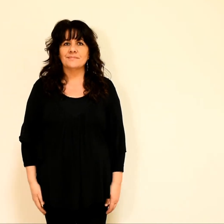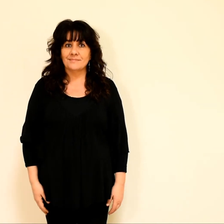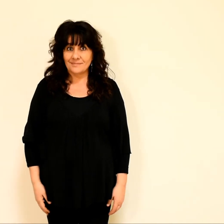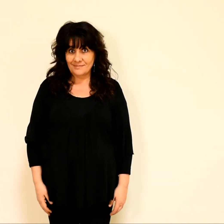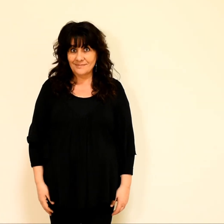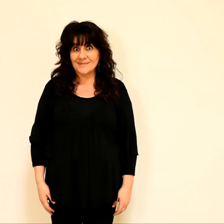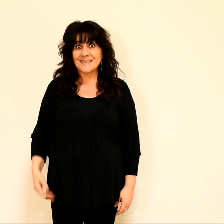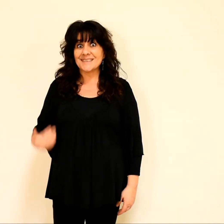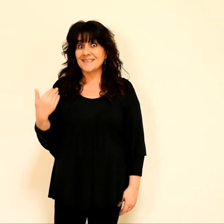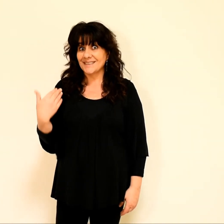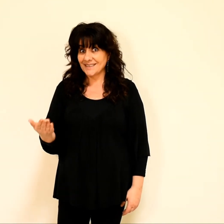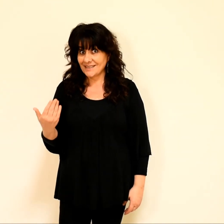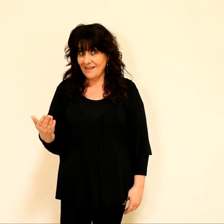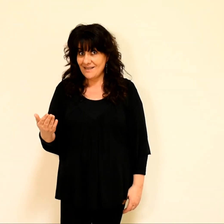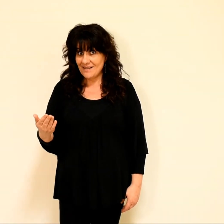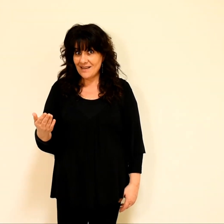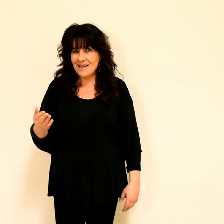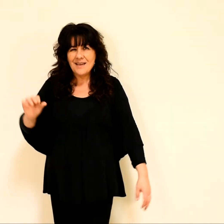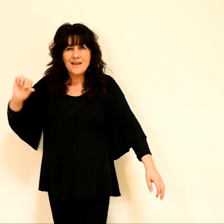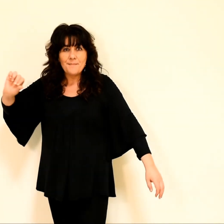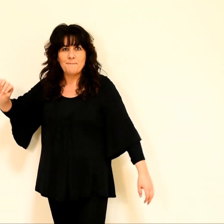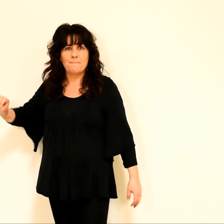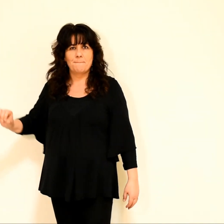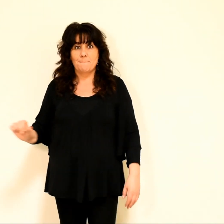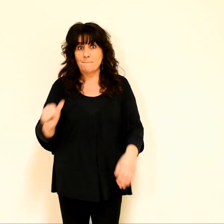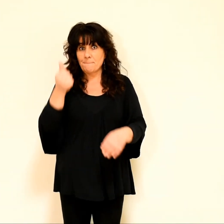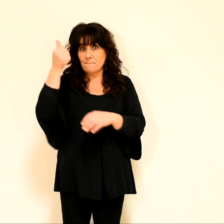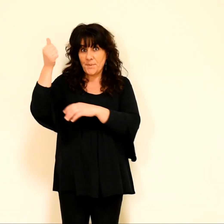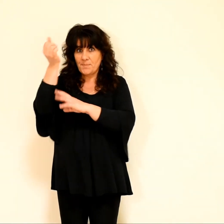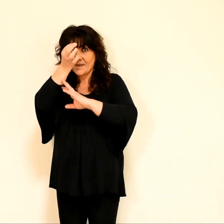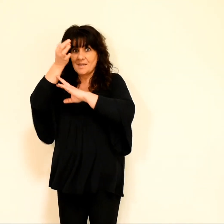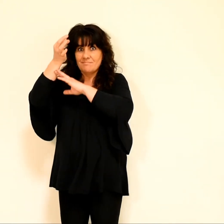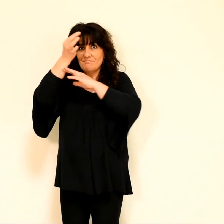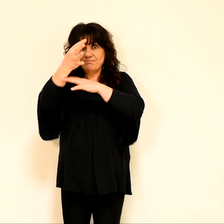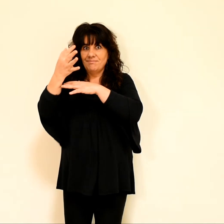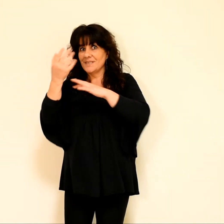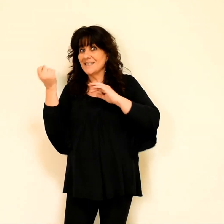Tel fut le commencement des signes que Jésus accomplit.